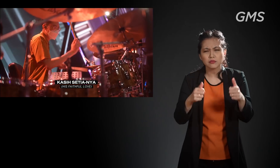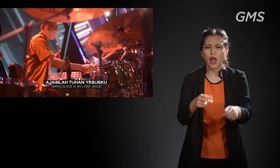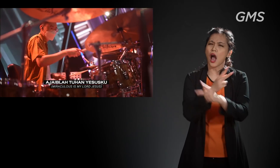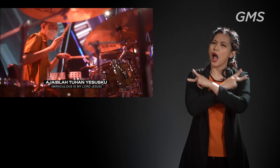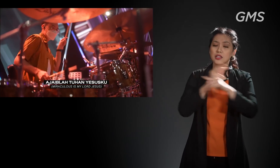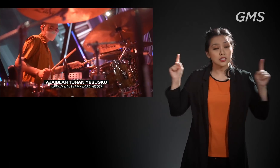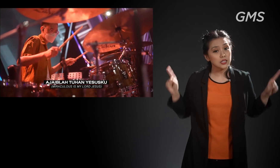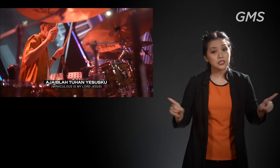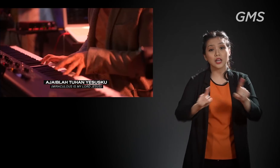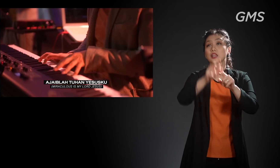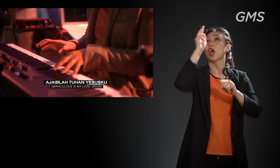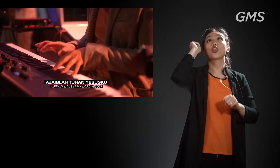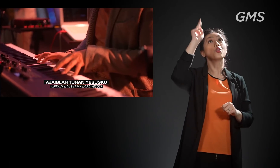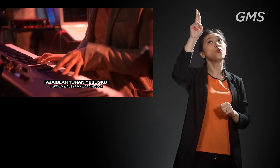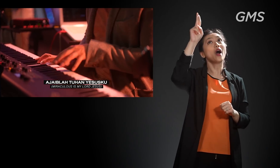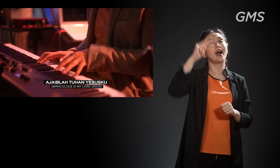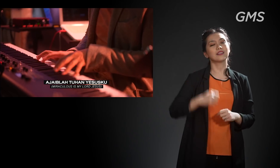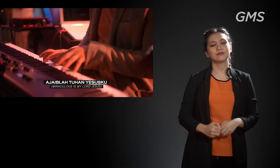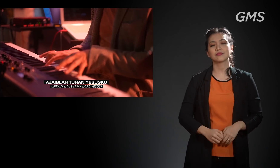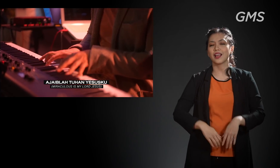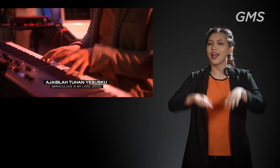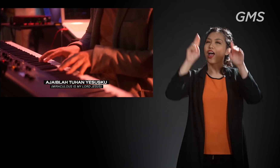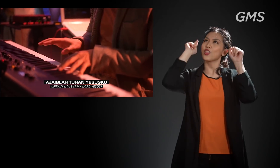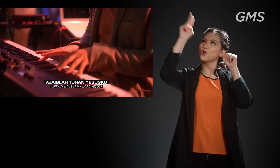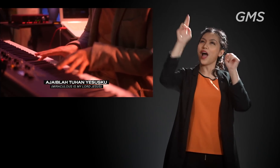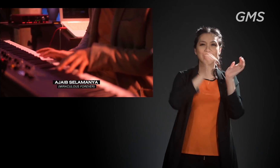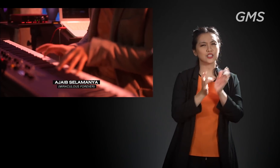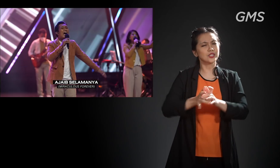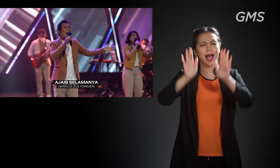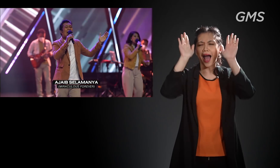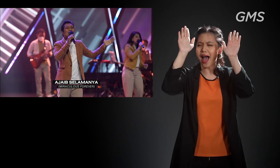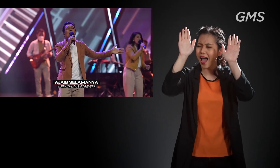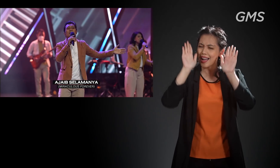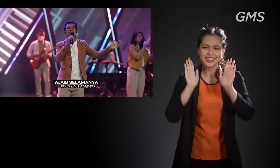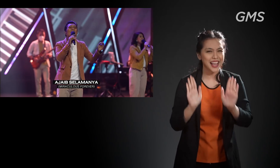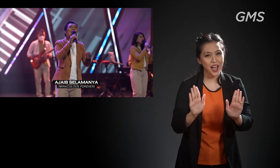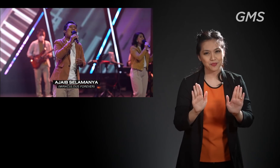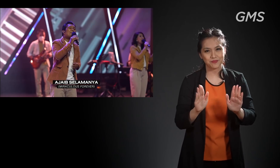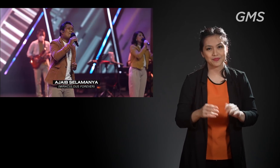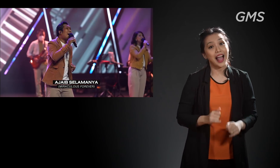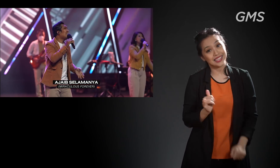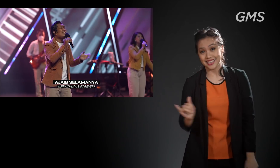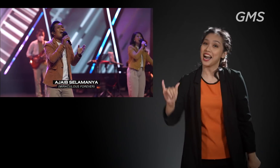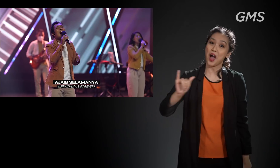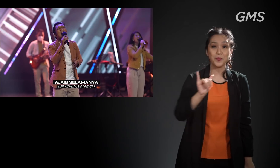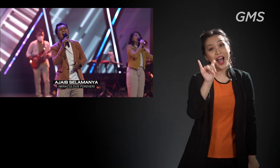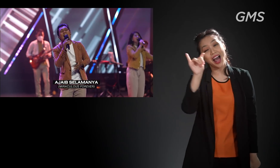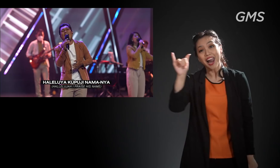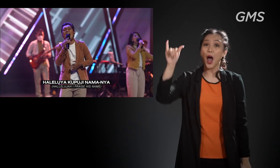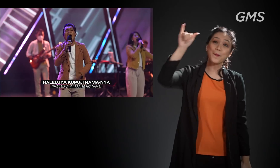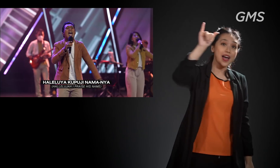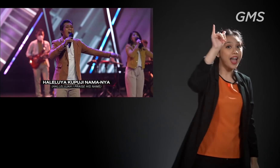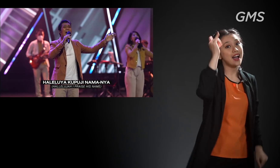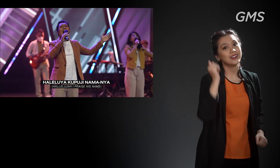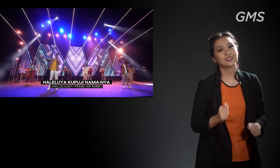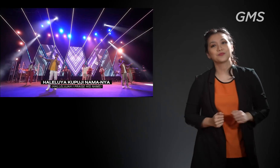setianya. Ajaiblah Tuhan Yesusku, ajaib selamanya.